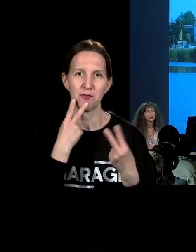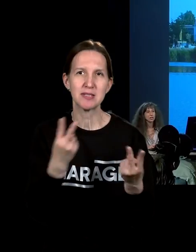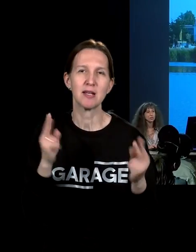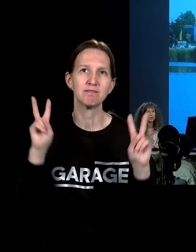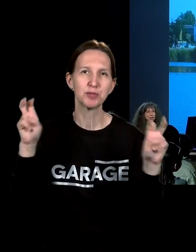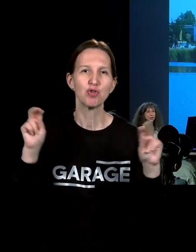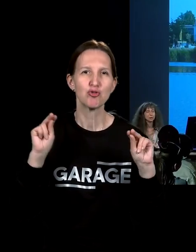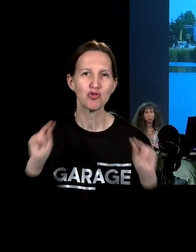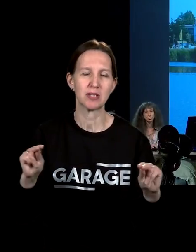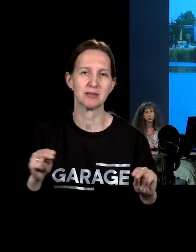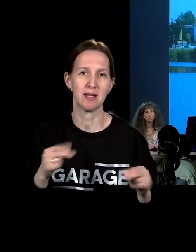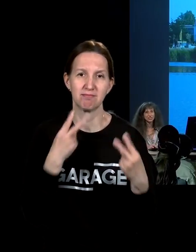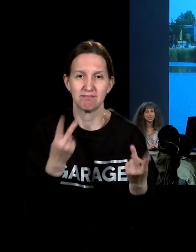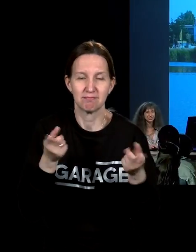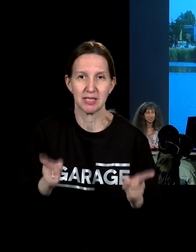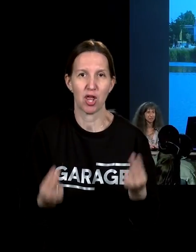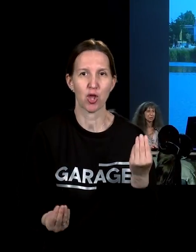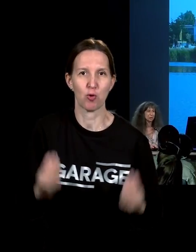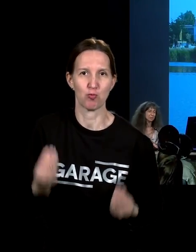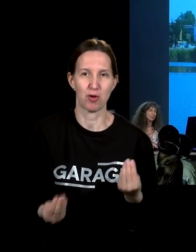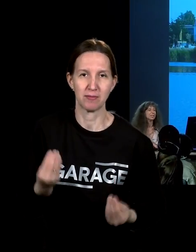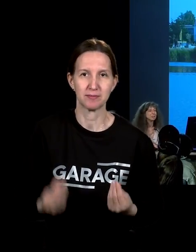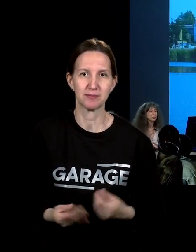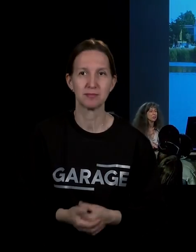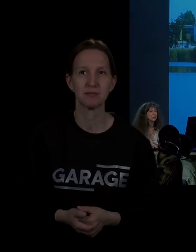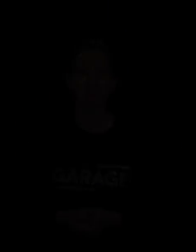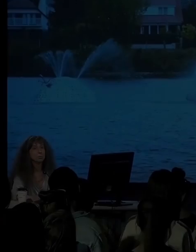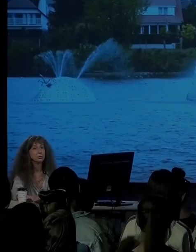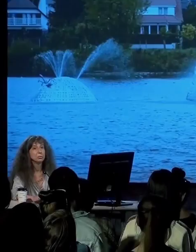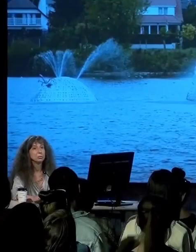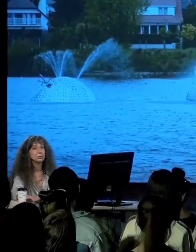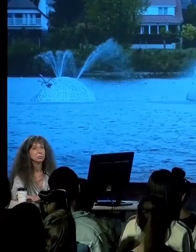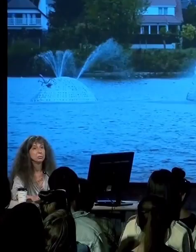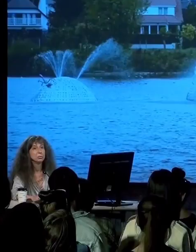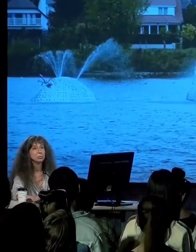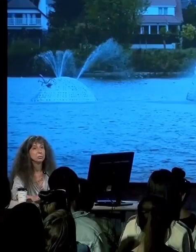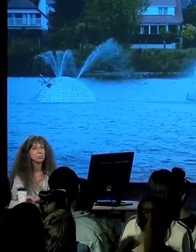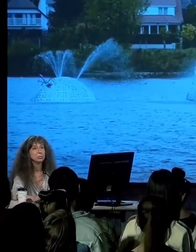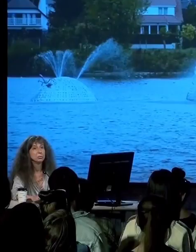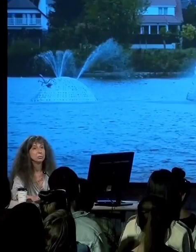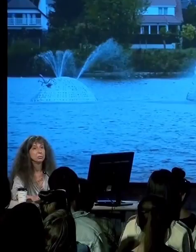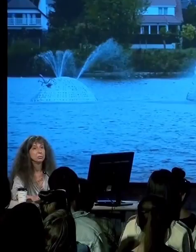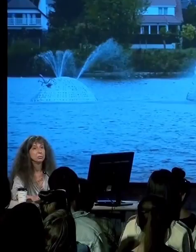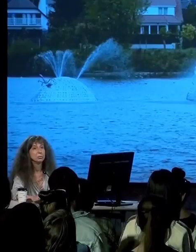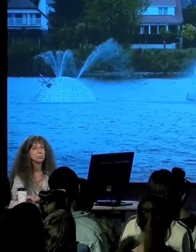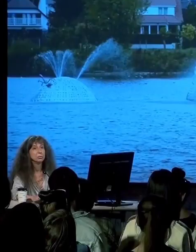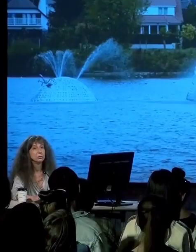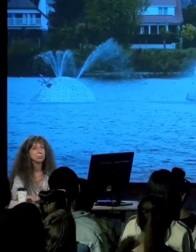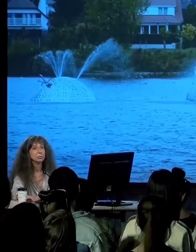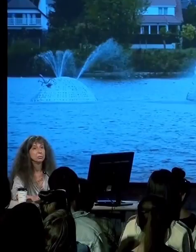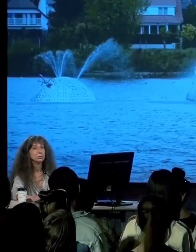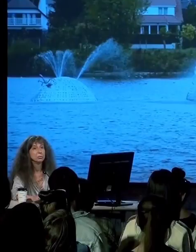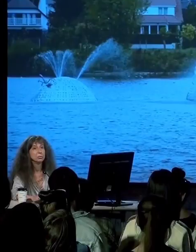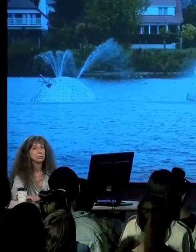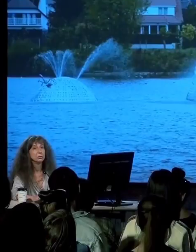честная, откровенная игрушка, да, и игровая площадка. Ленд-арт-объект Пономаренко.